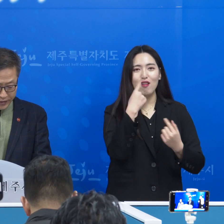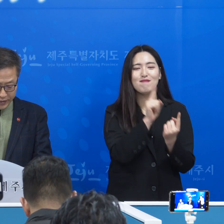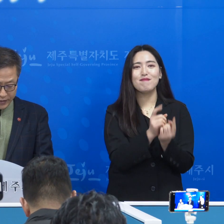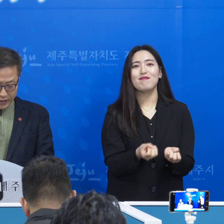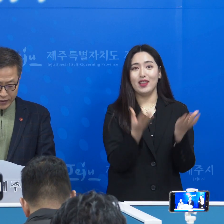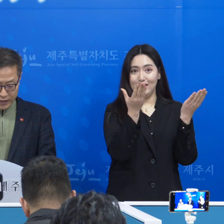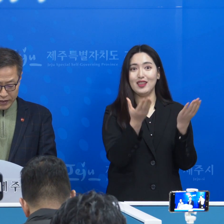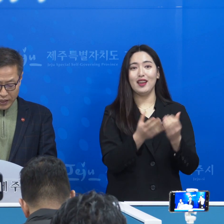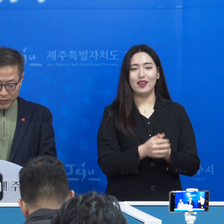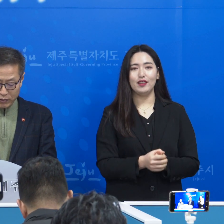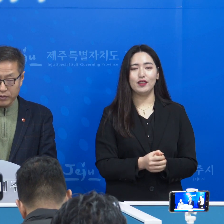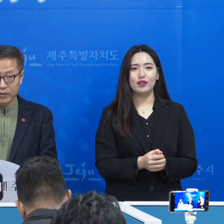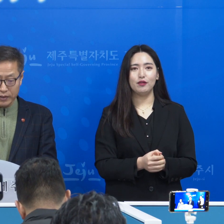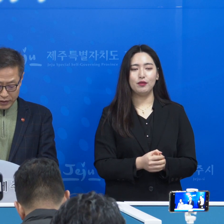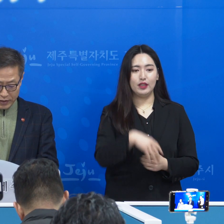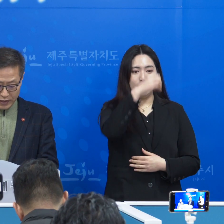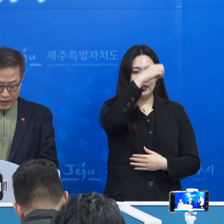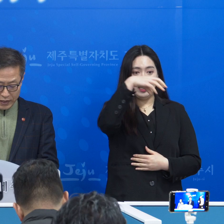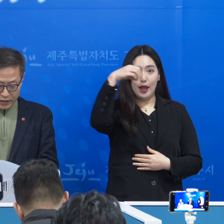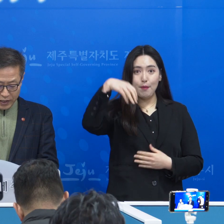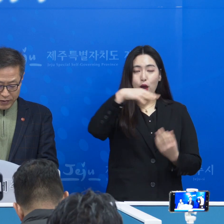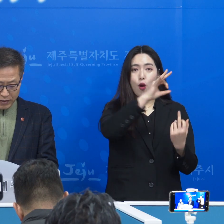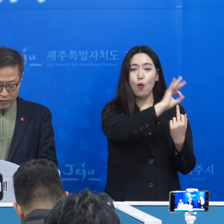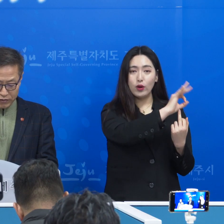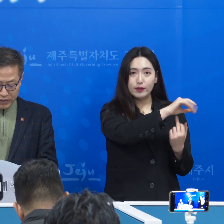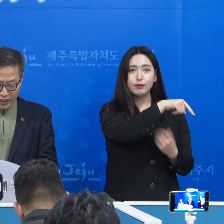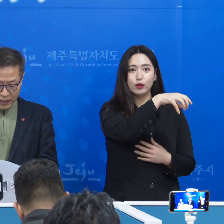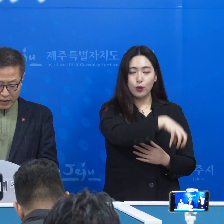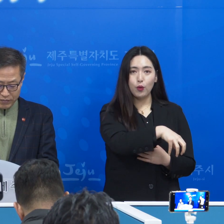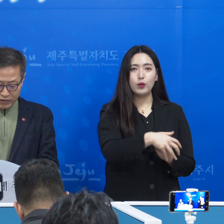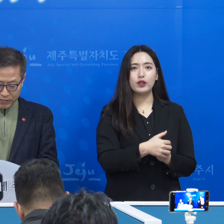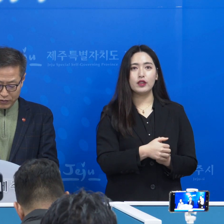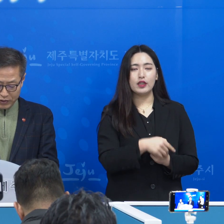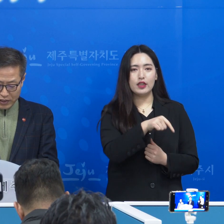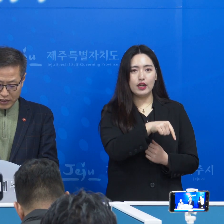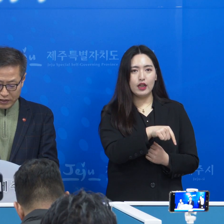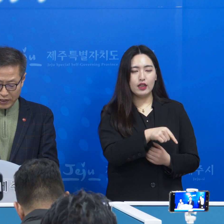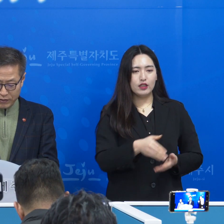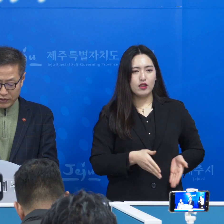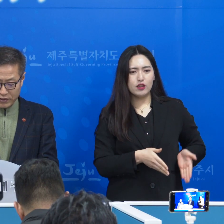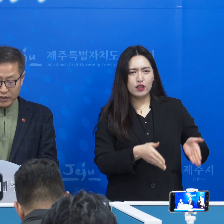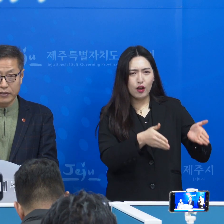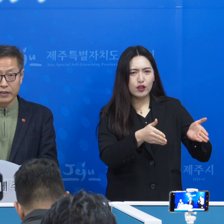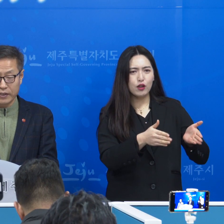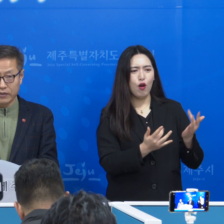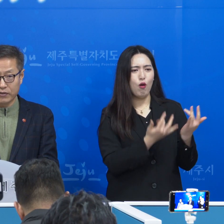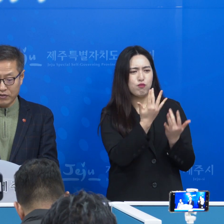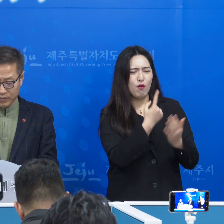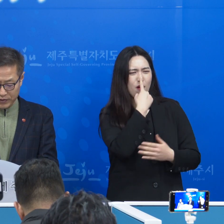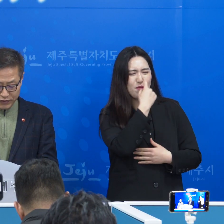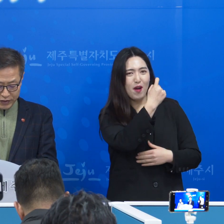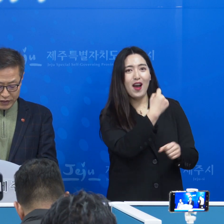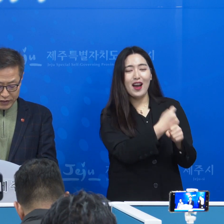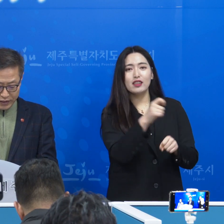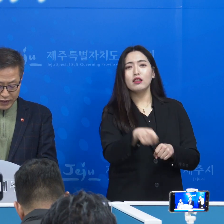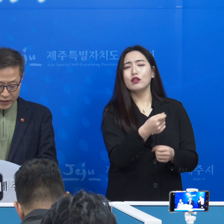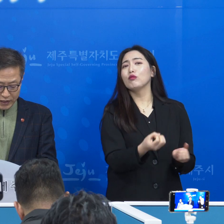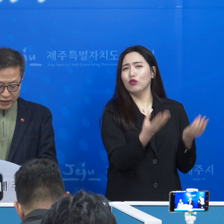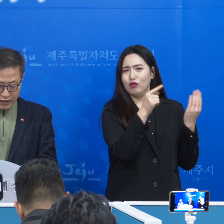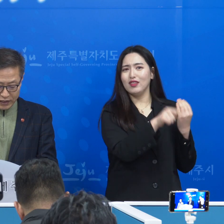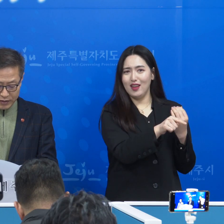행사입니다. 새별오름은 새별오름을 따라 붉은 불꽃이 일렁이는 장관이 출전하는 제주